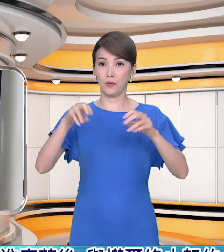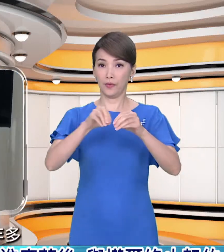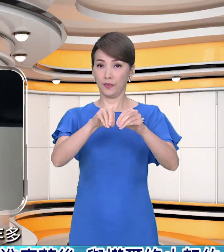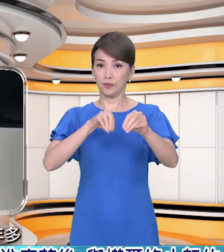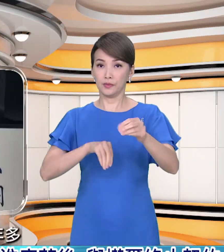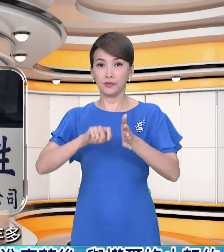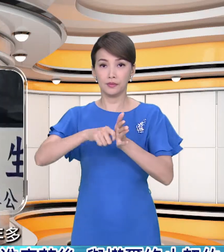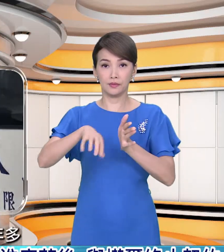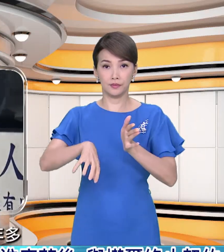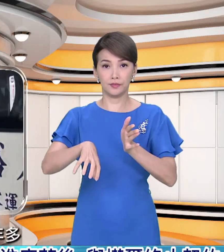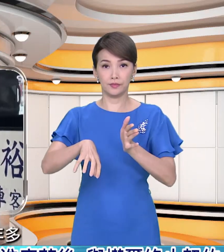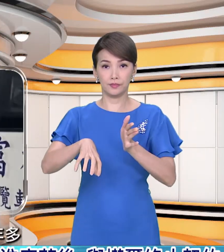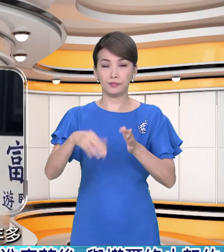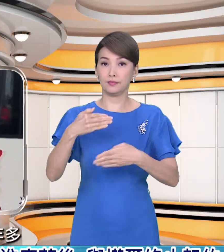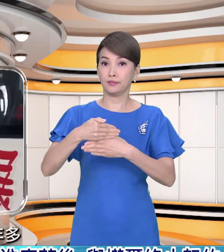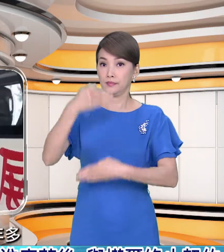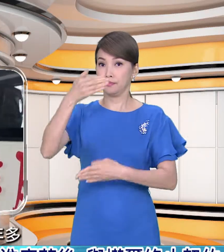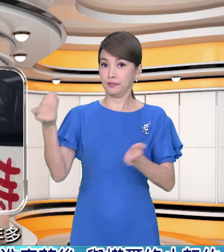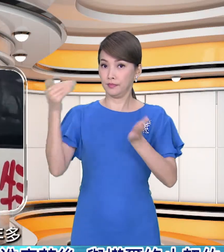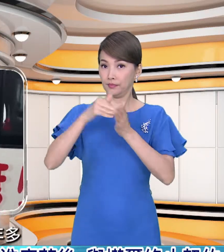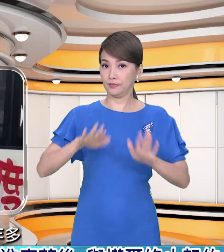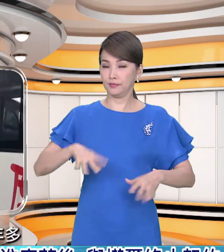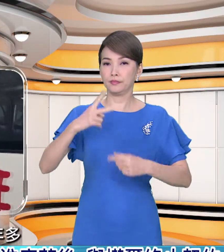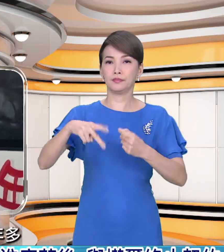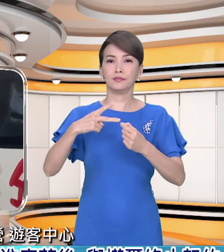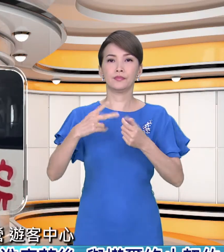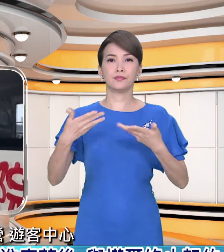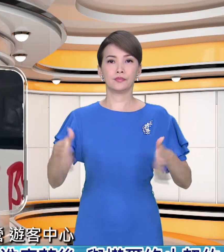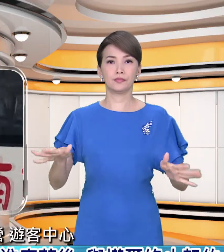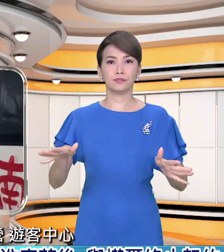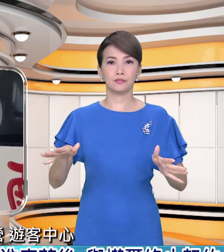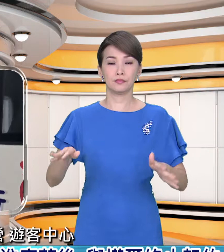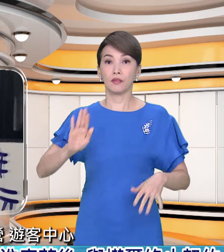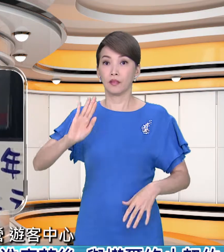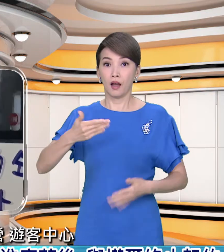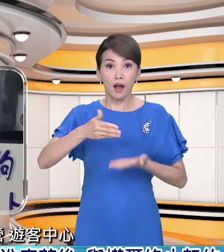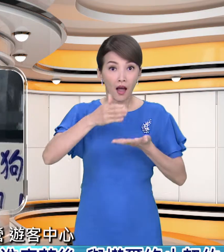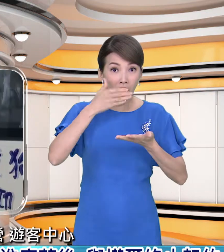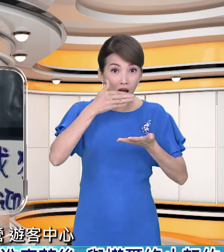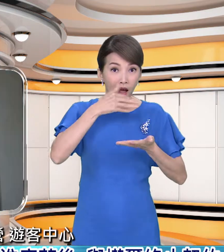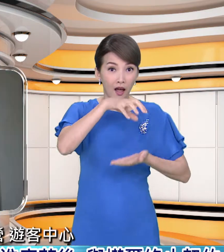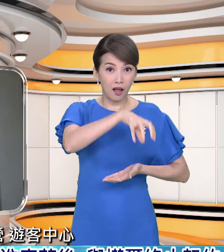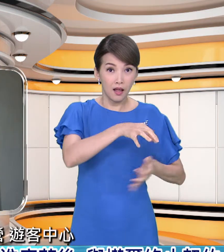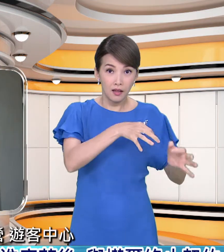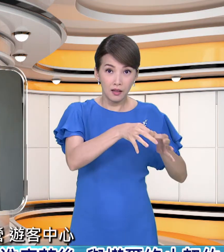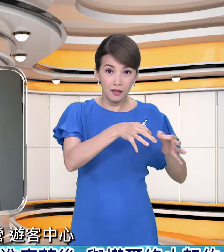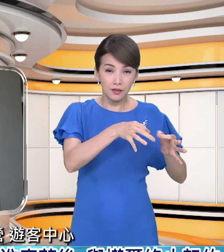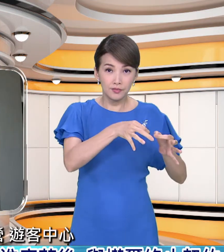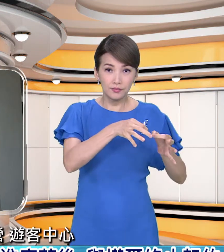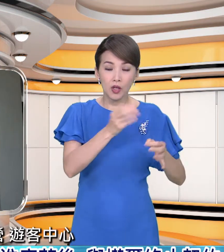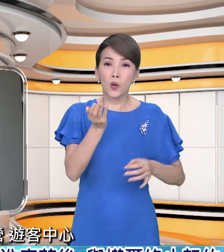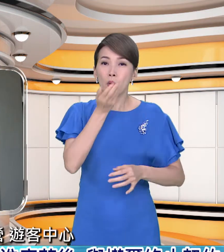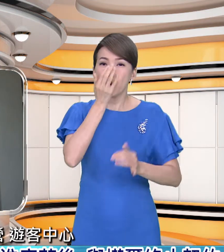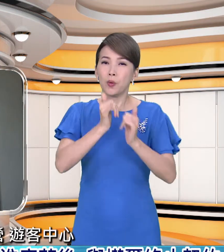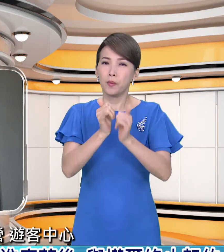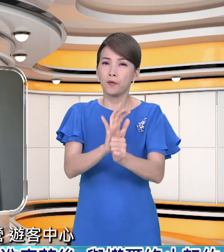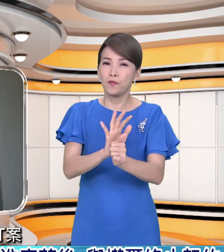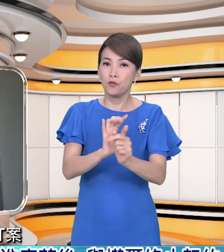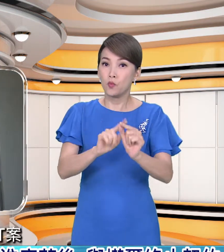故宫南院开幕已经两年多，不过负责餐厅经营、游客中心